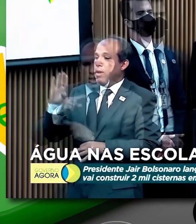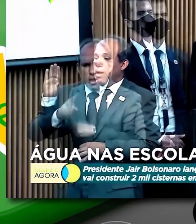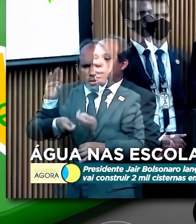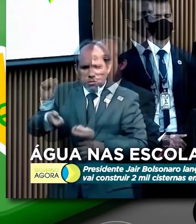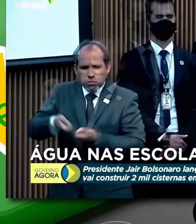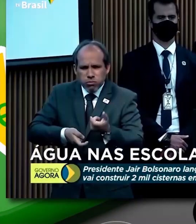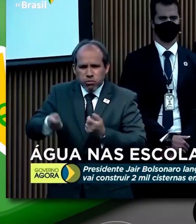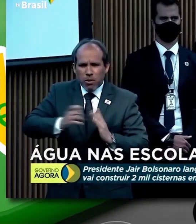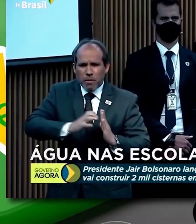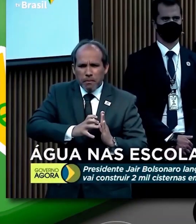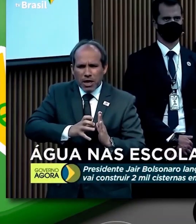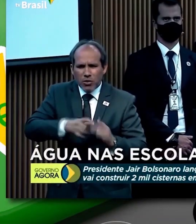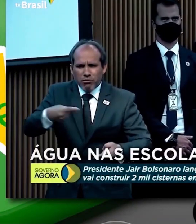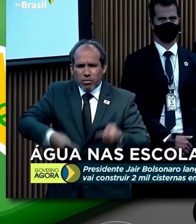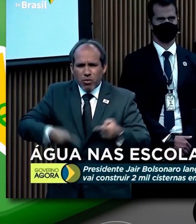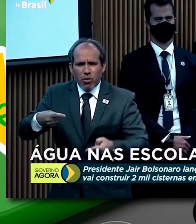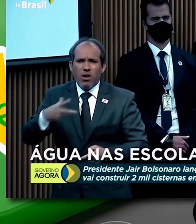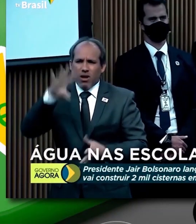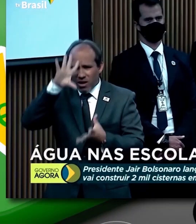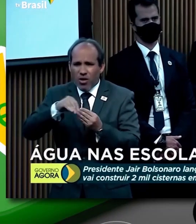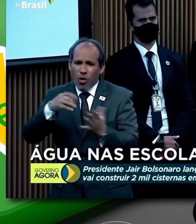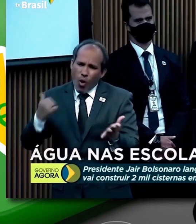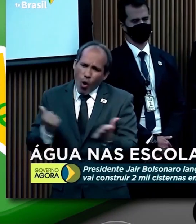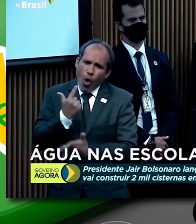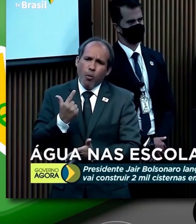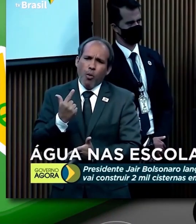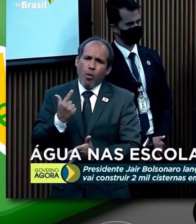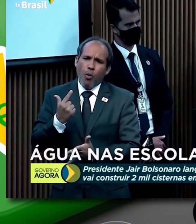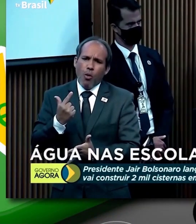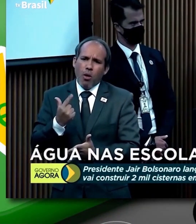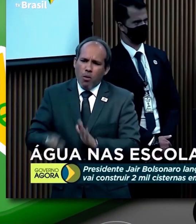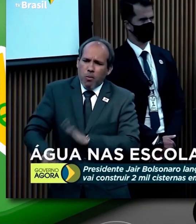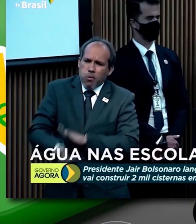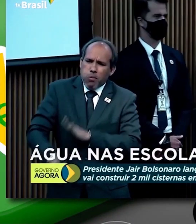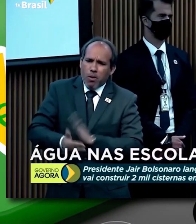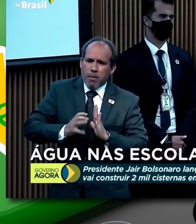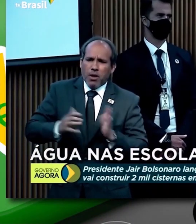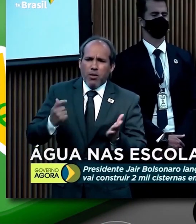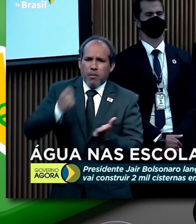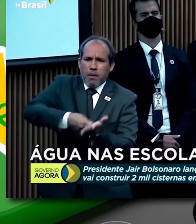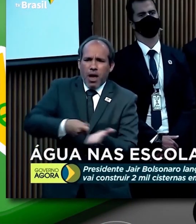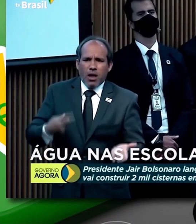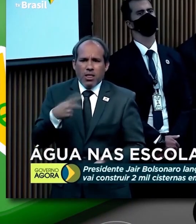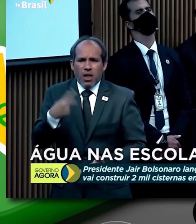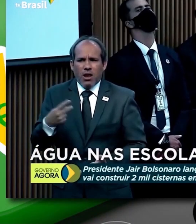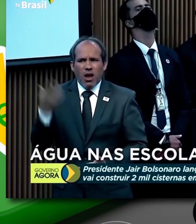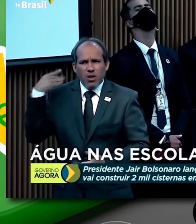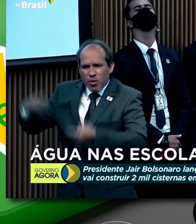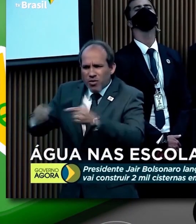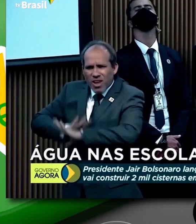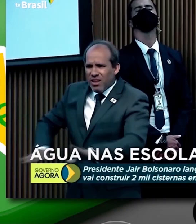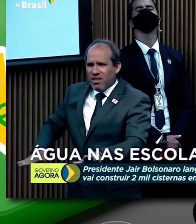emprestado compra de partidos políticos que polícia essa deixa me esquecer isso daí